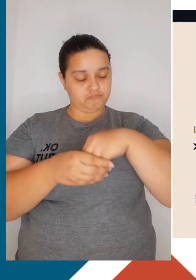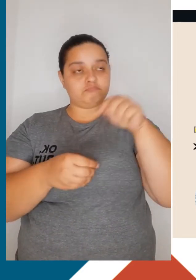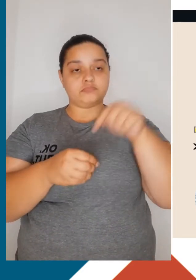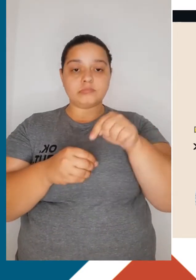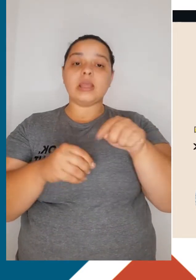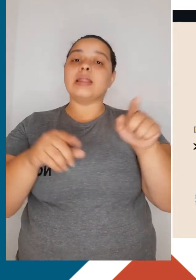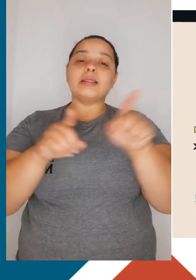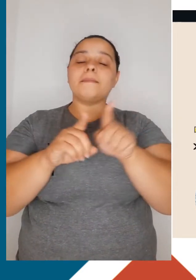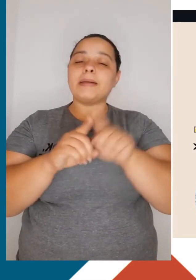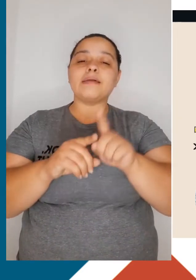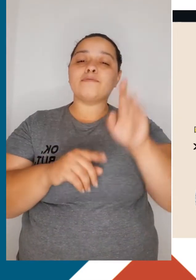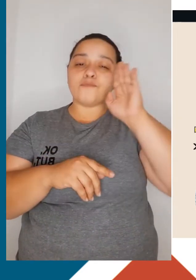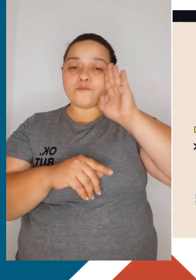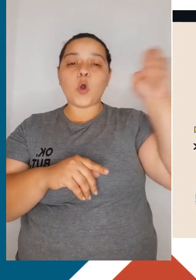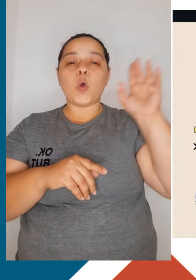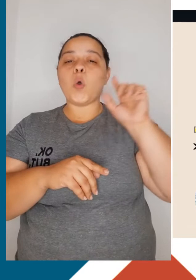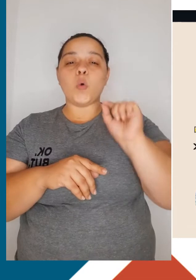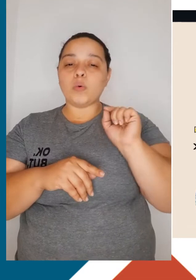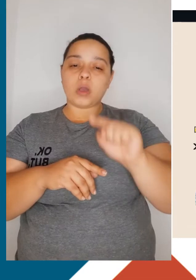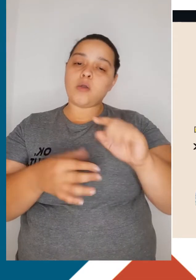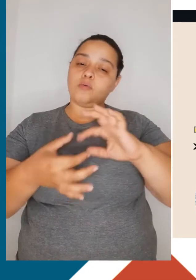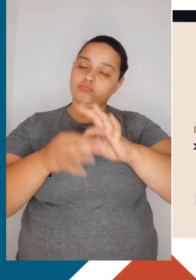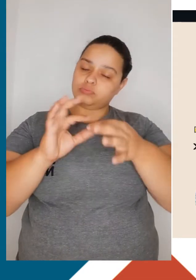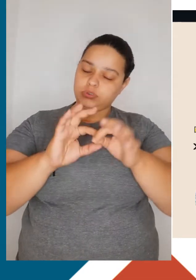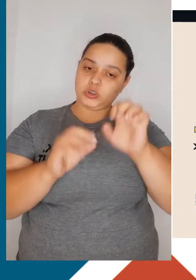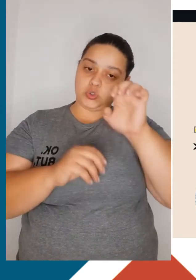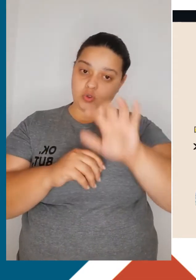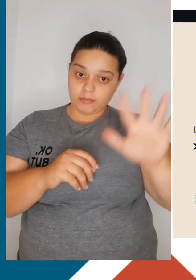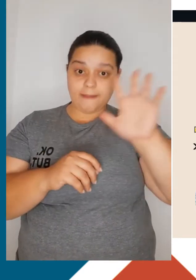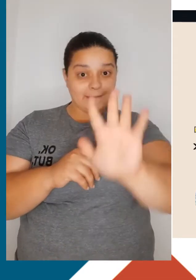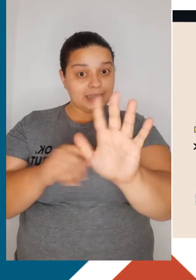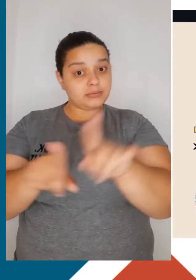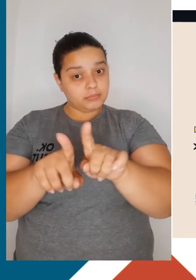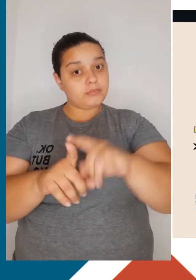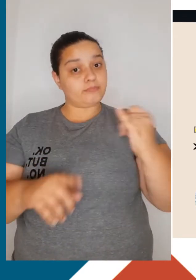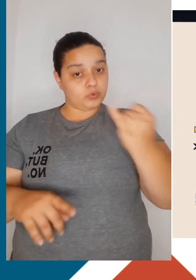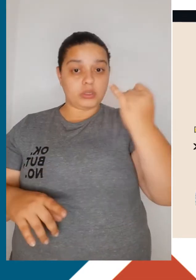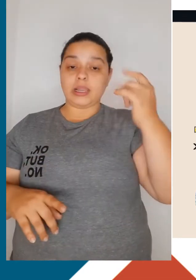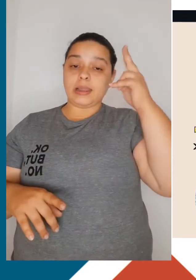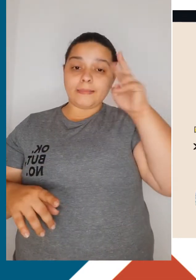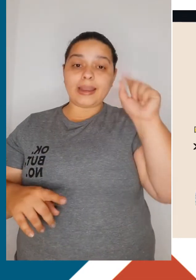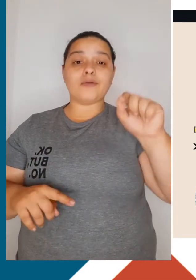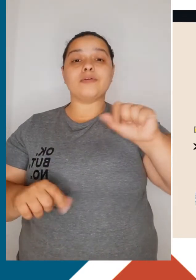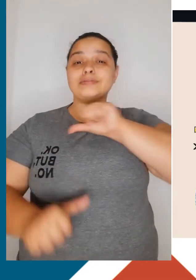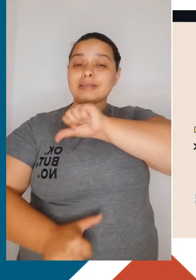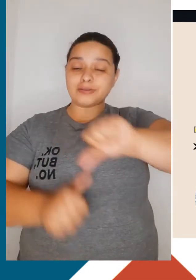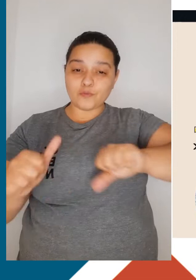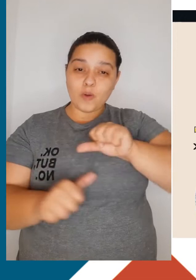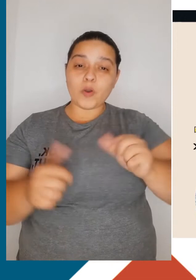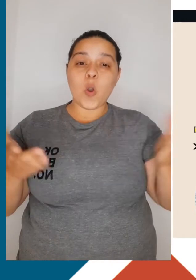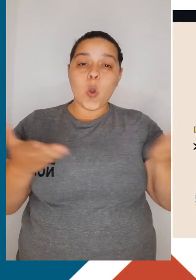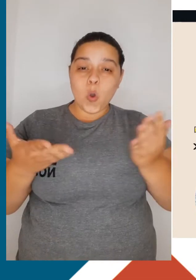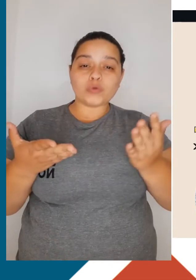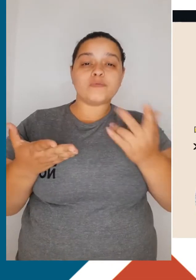vai falar nessa aula basicamente sobre o continente europeu. Mas é importante a gente lembrar que as transformações que a gente